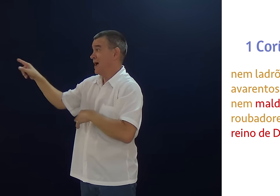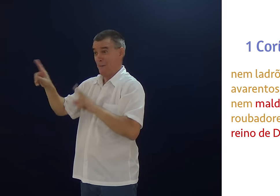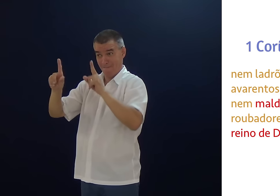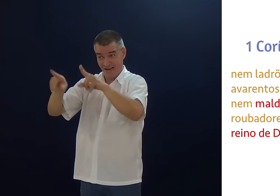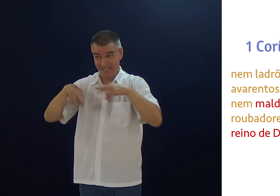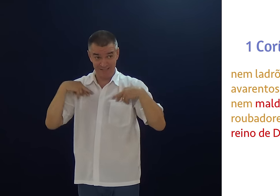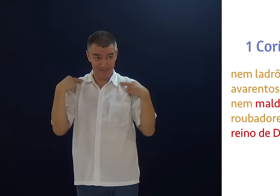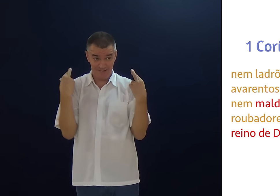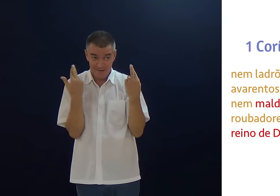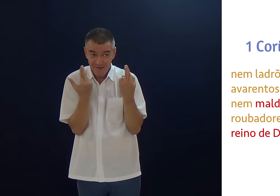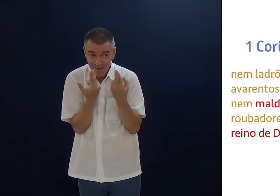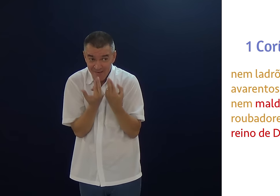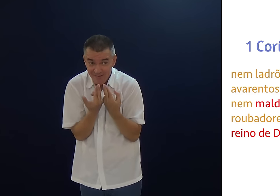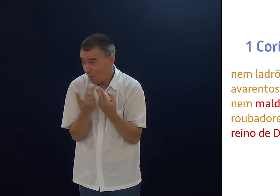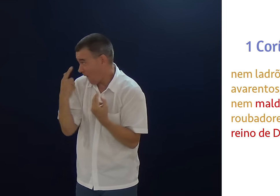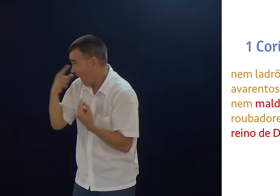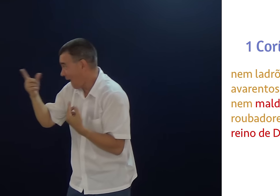fofoca é um tipo de